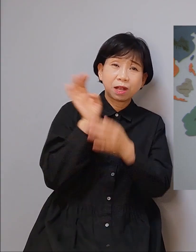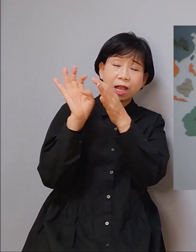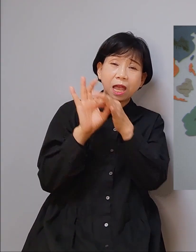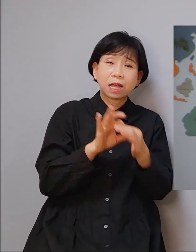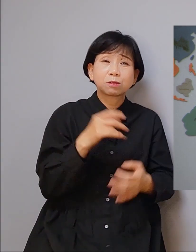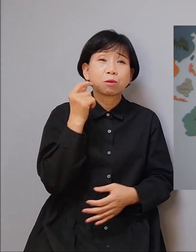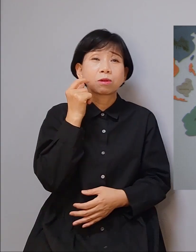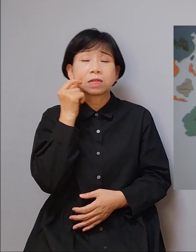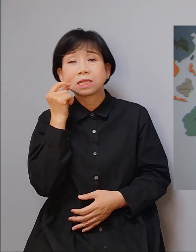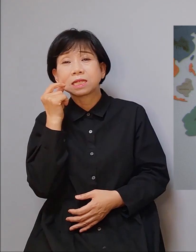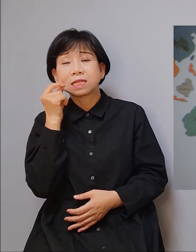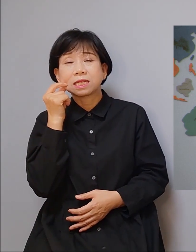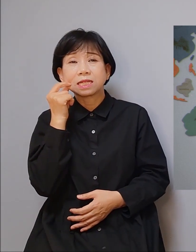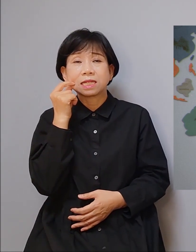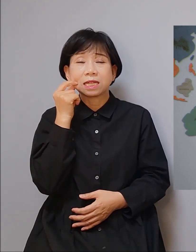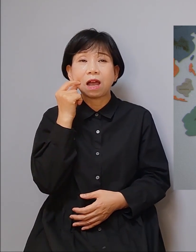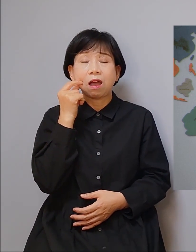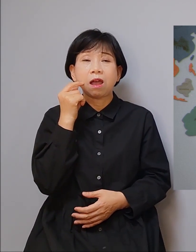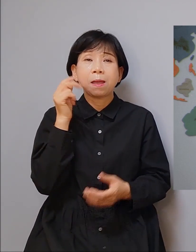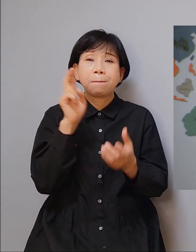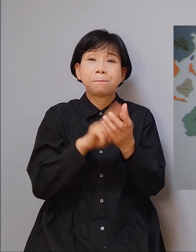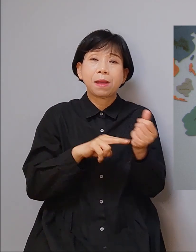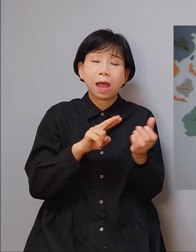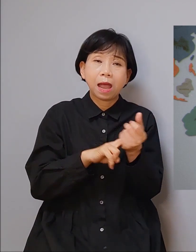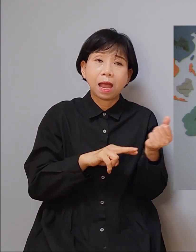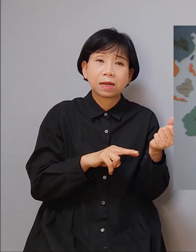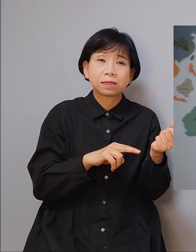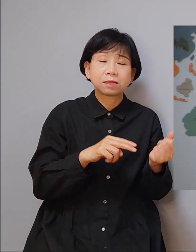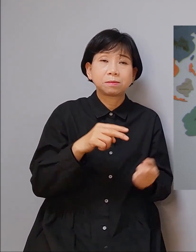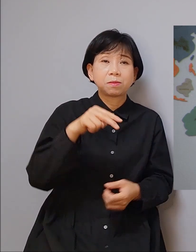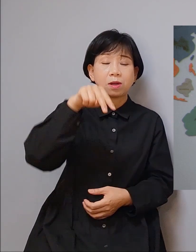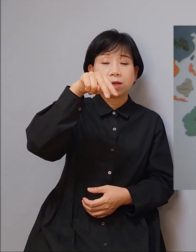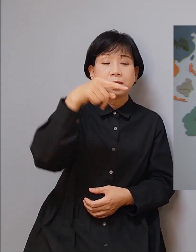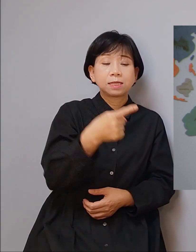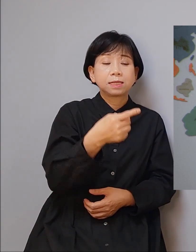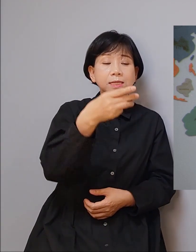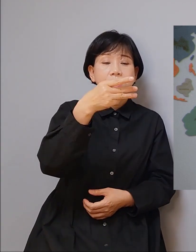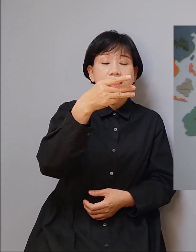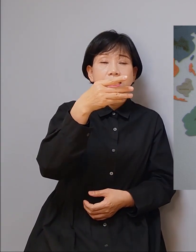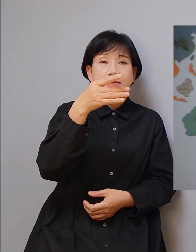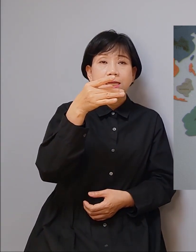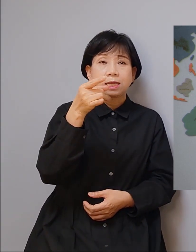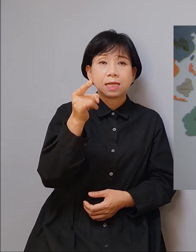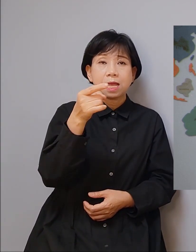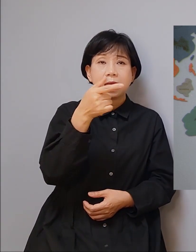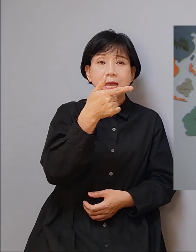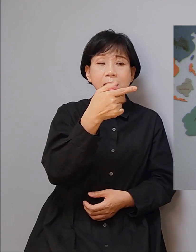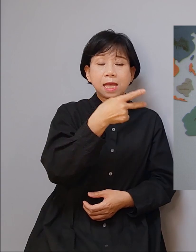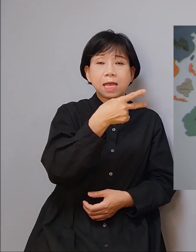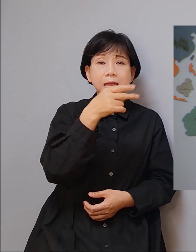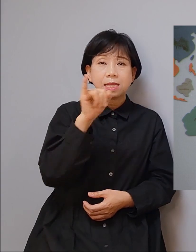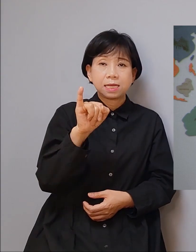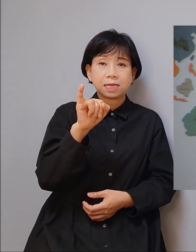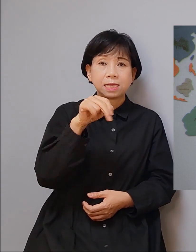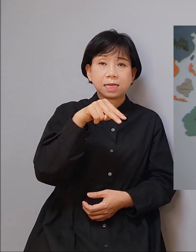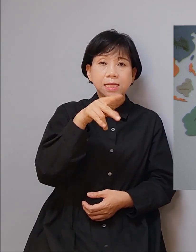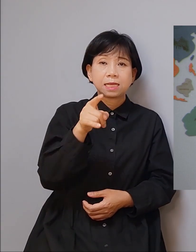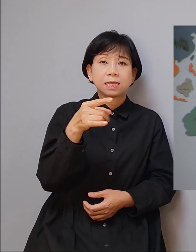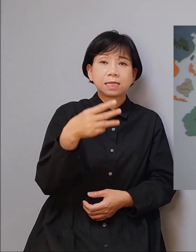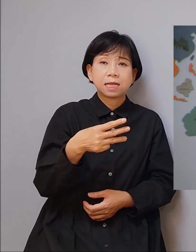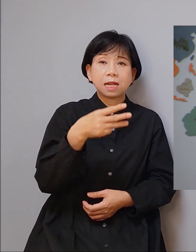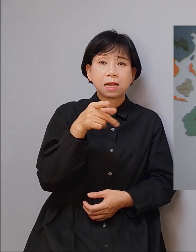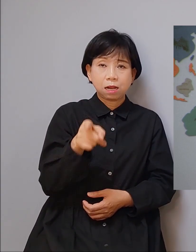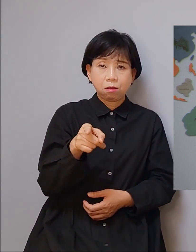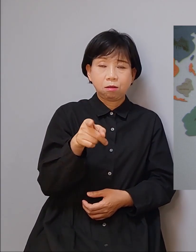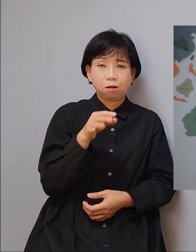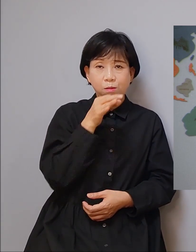책은 스테디셀러 뭐 이렇게 이야기하는 것 같습니다. 그러니까 이 책이 옛날부터 쭉 잘 팔리는